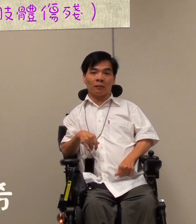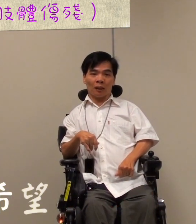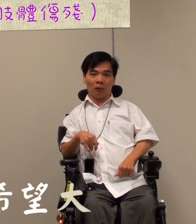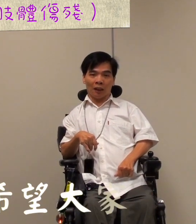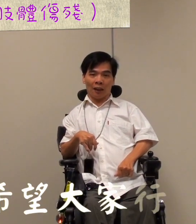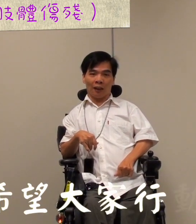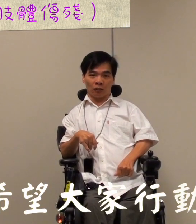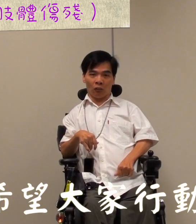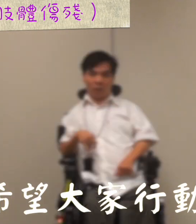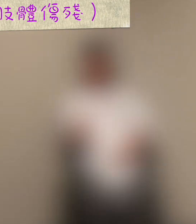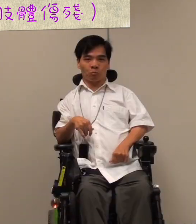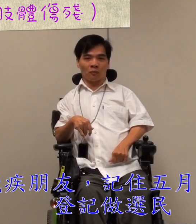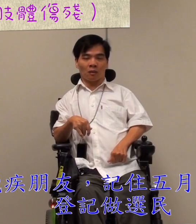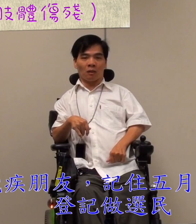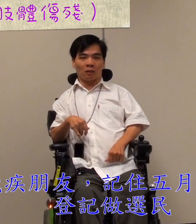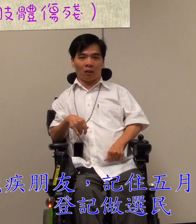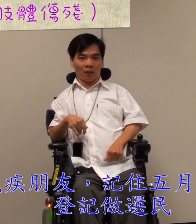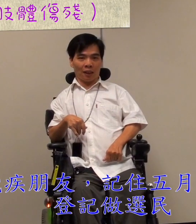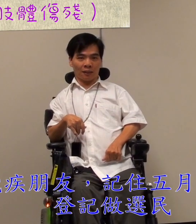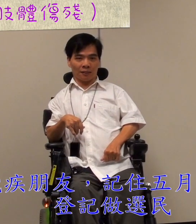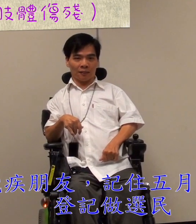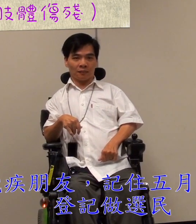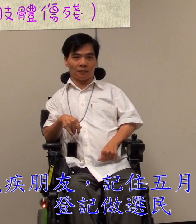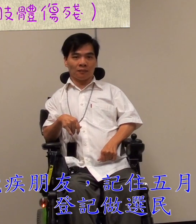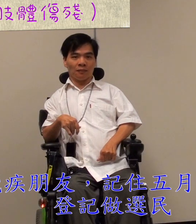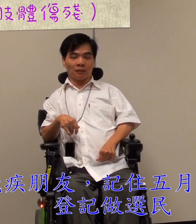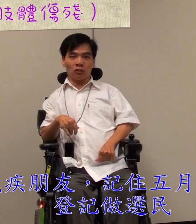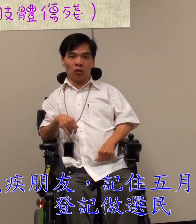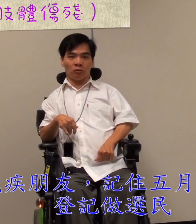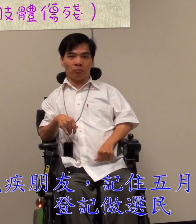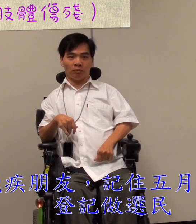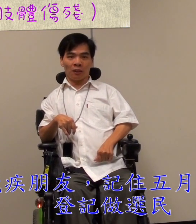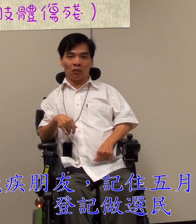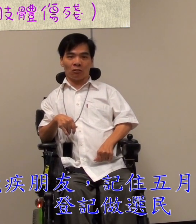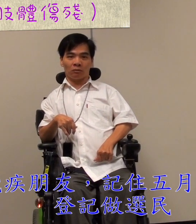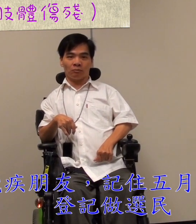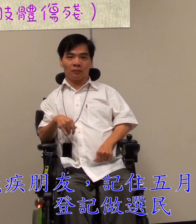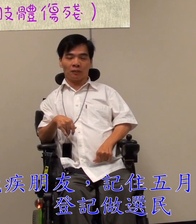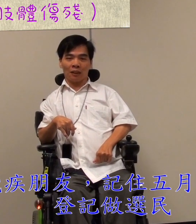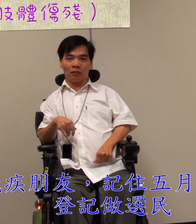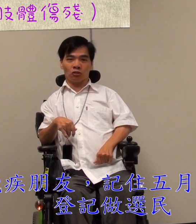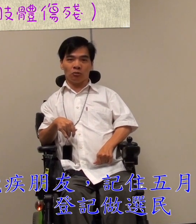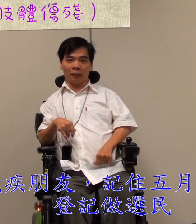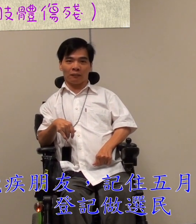希望大家行动各位残济人士记住516登记做选民